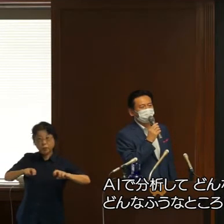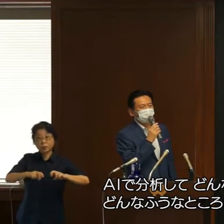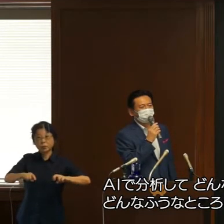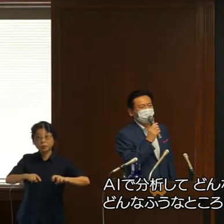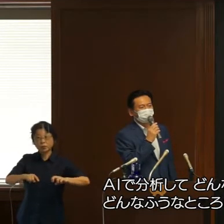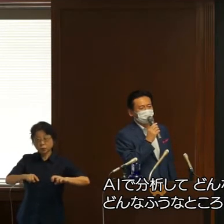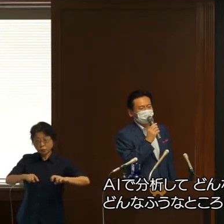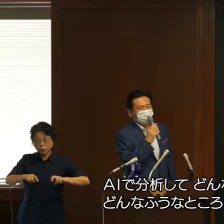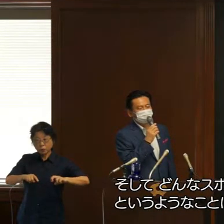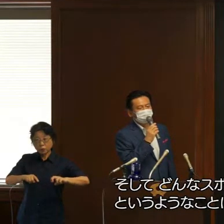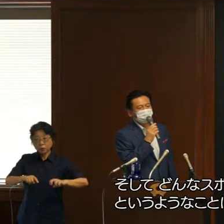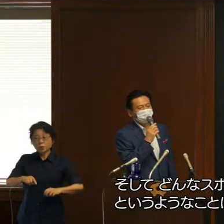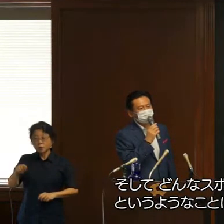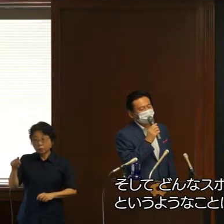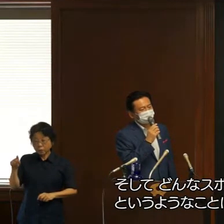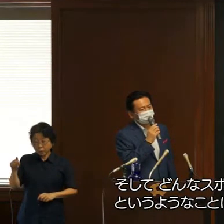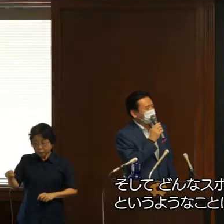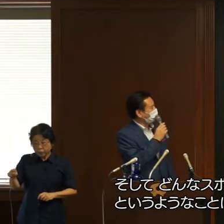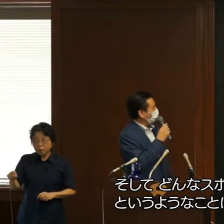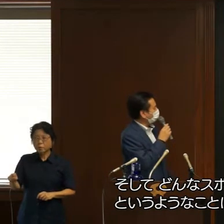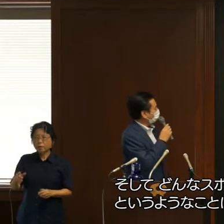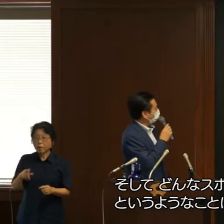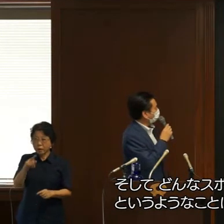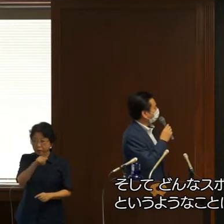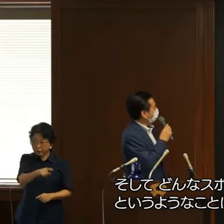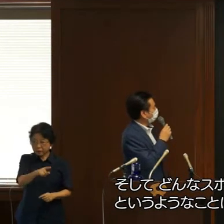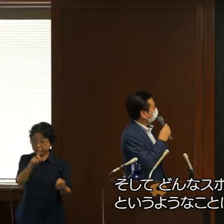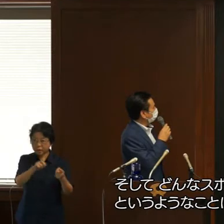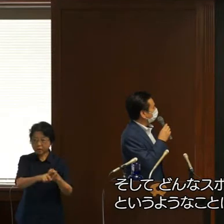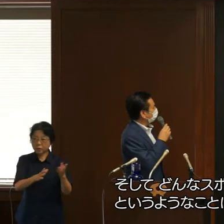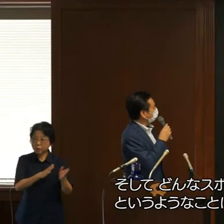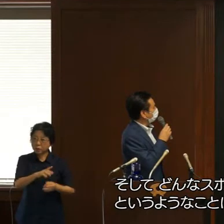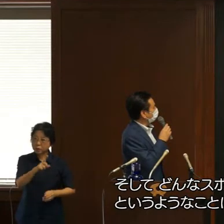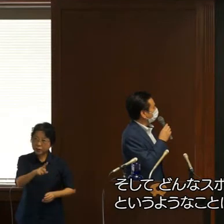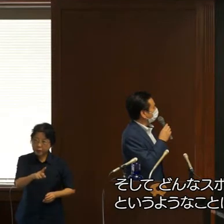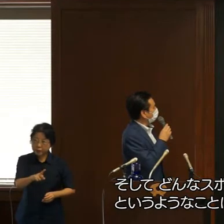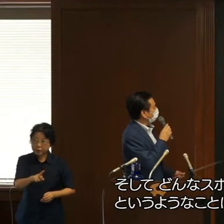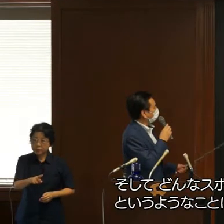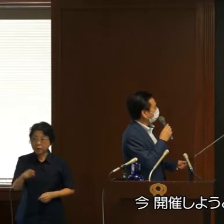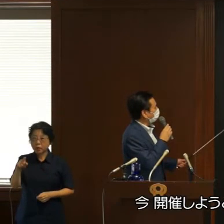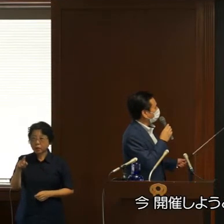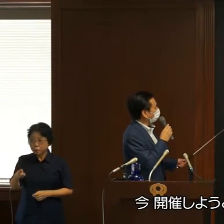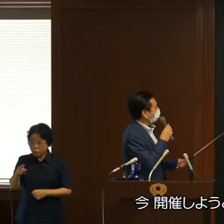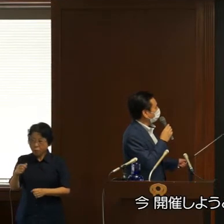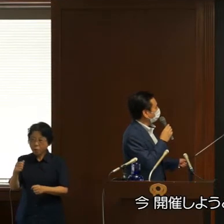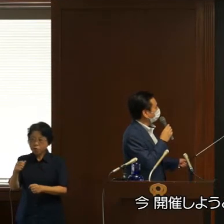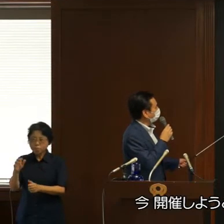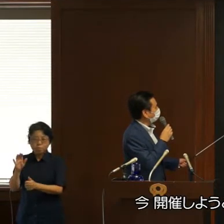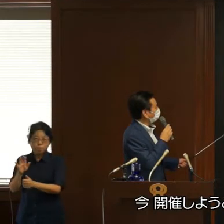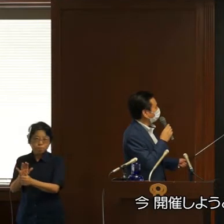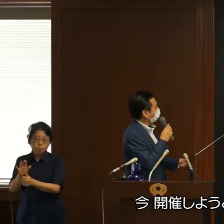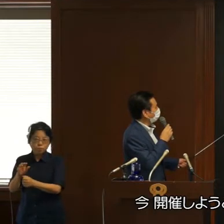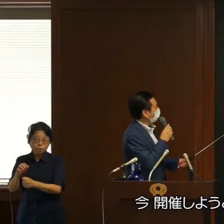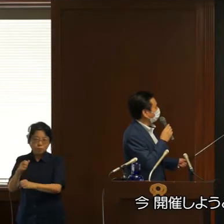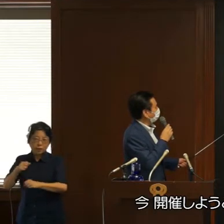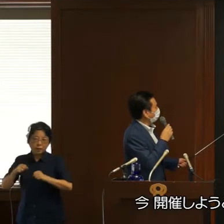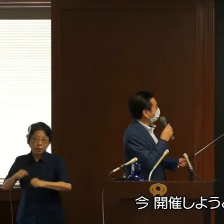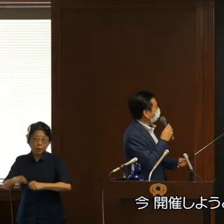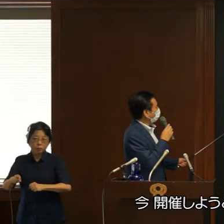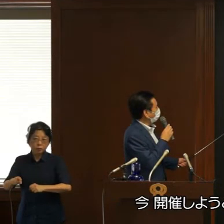に力を入れたらいいのかな、そしてどんなスポーツが向いているのかなというようなことについて今開催をしようと思